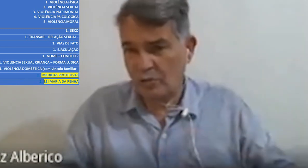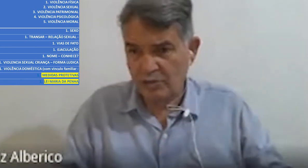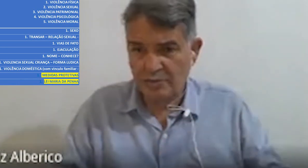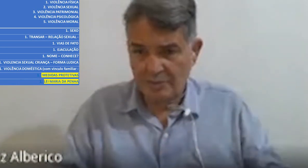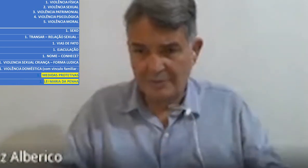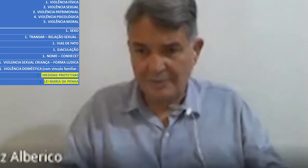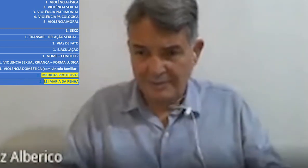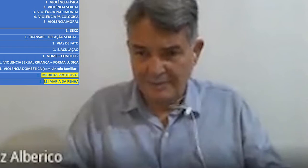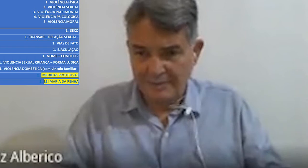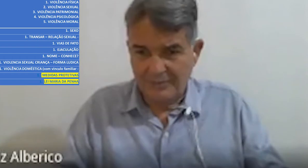surdos.